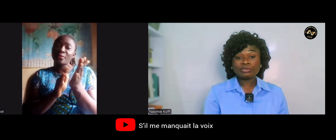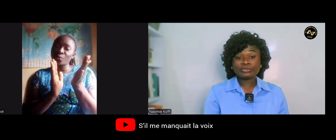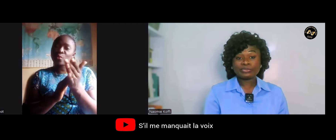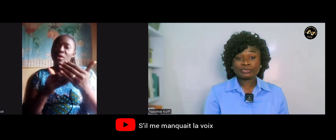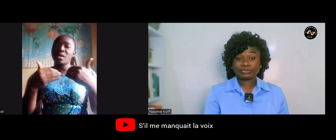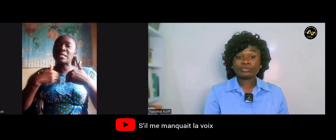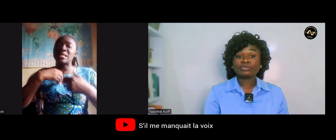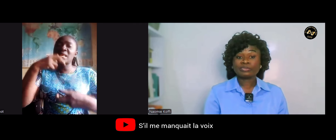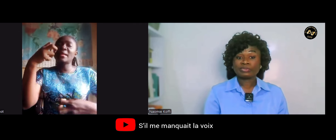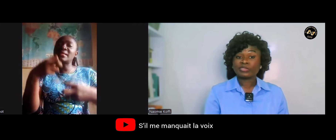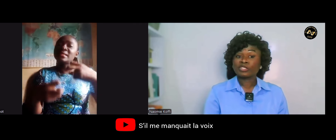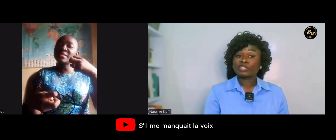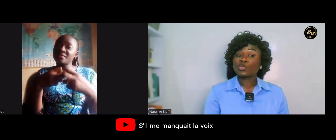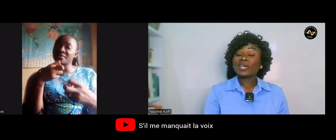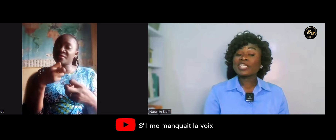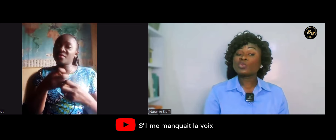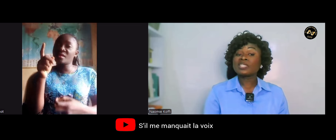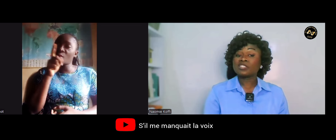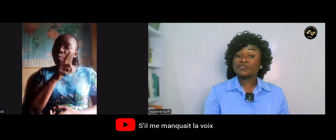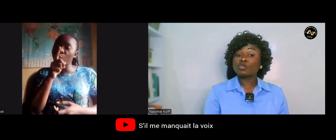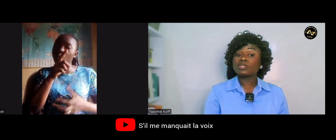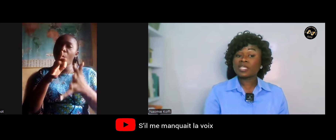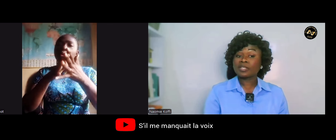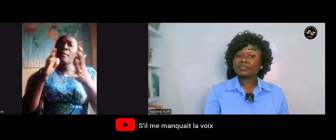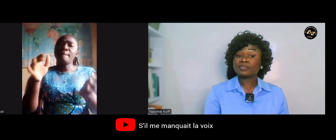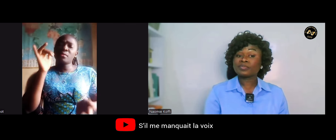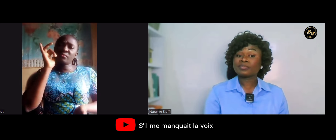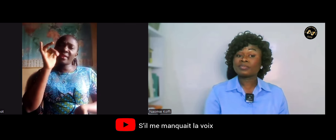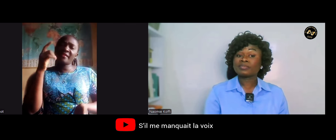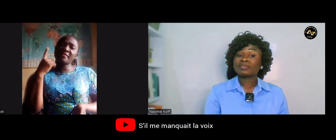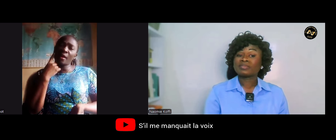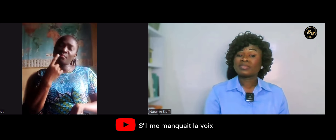l'école, donc elles ont des difficultés.